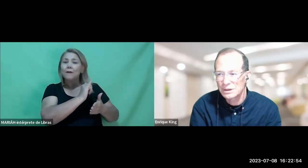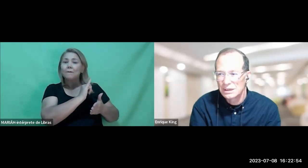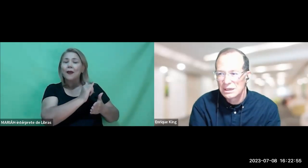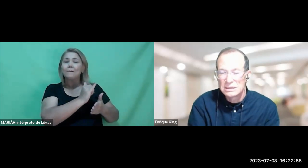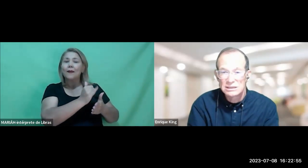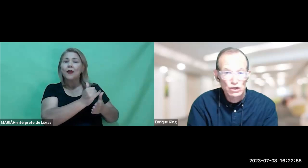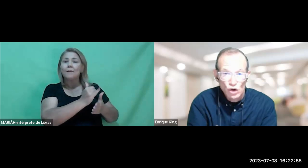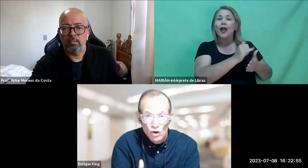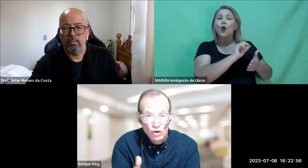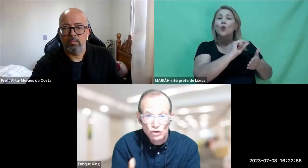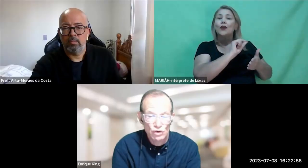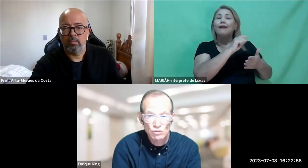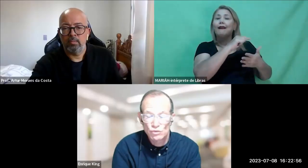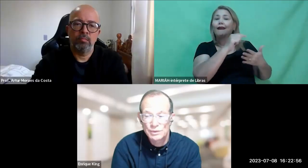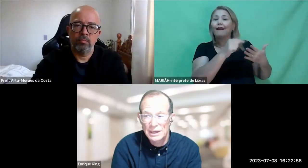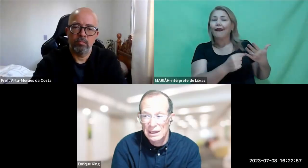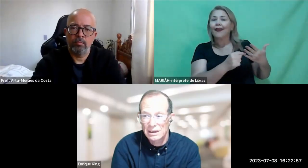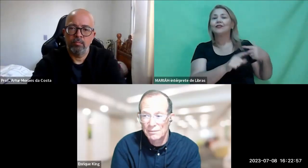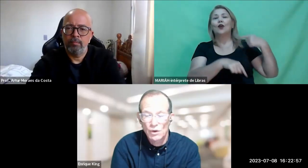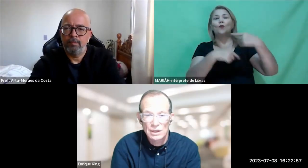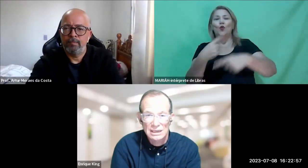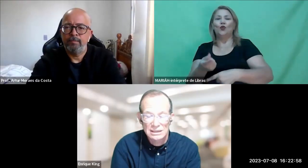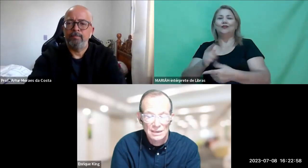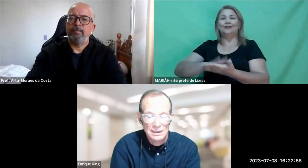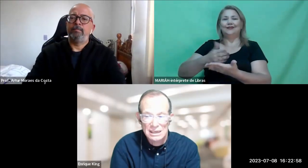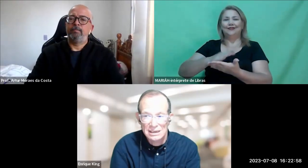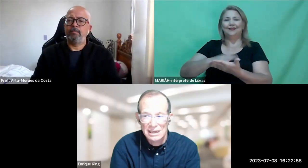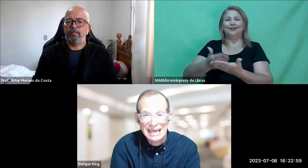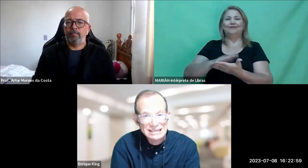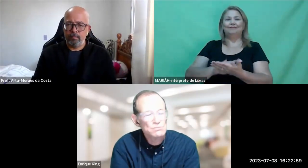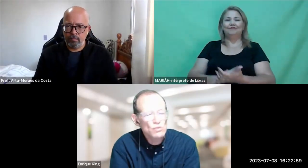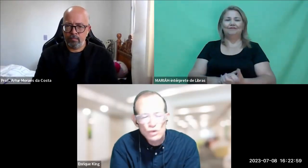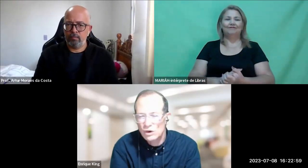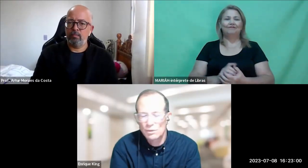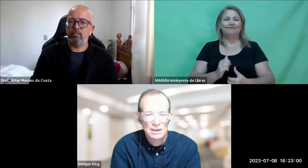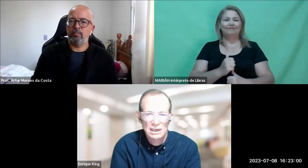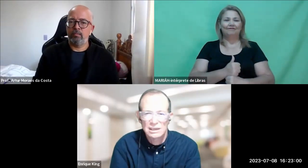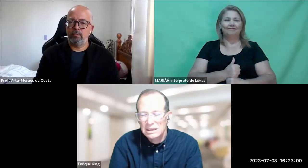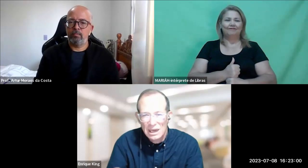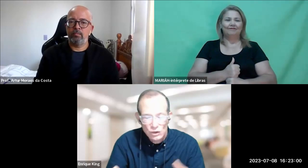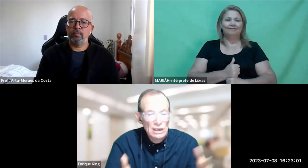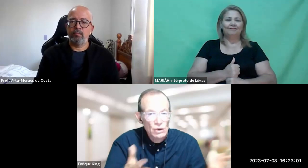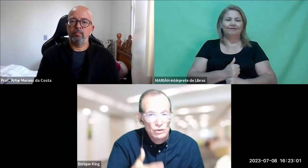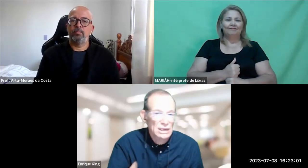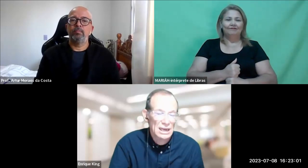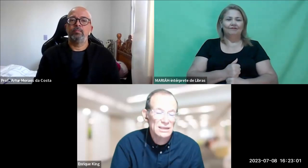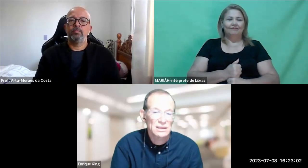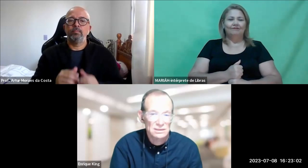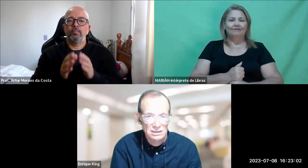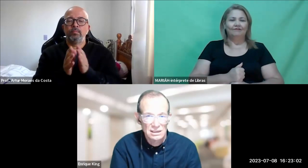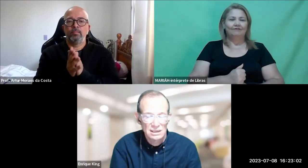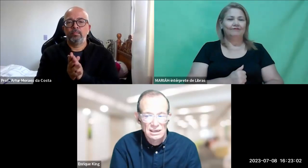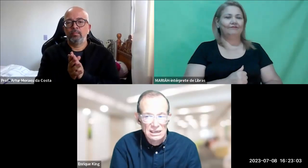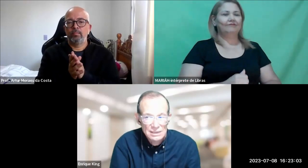interpretación si yo no conozco muy bien a quien voy a interpretar es muy conveniente que yo le conozca